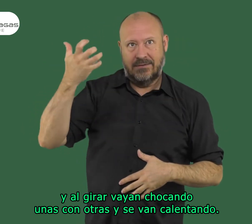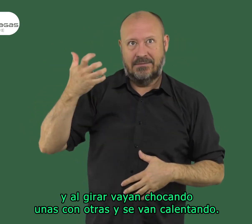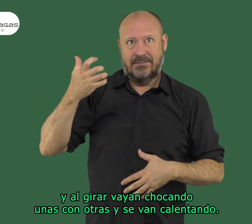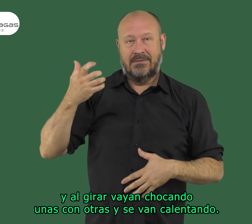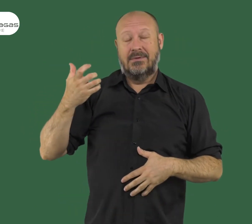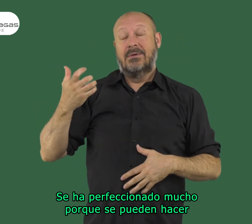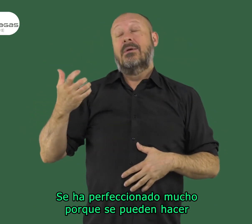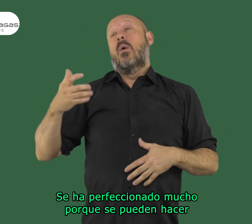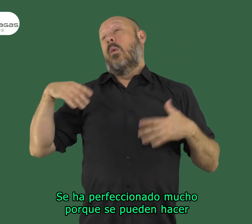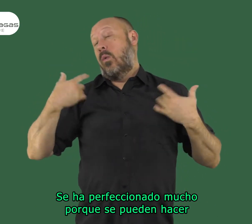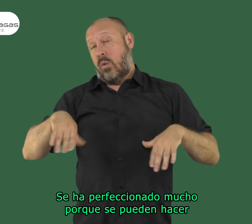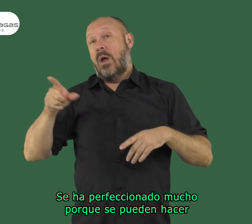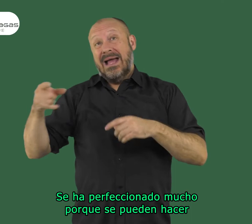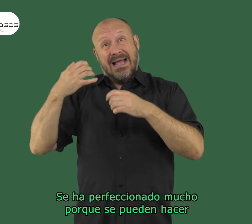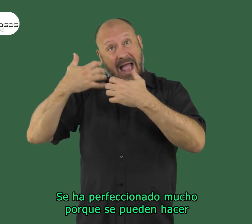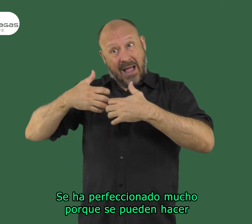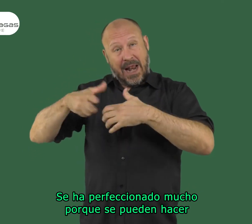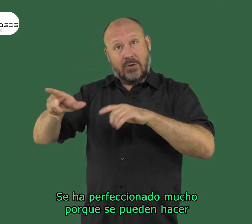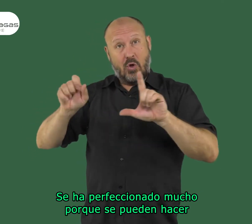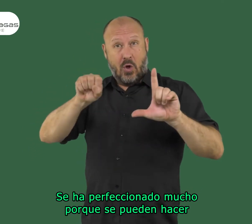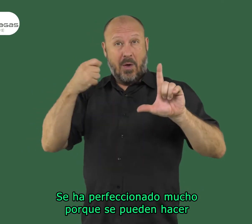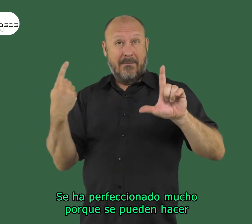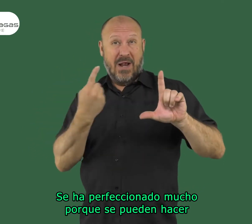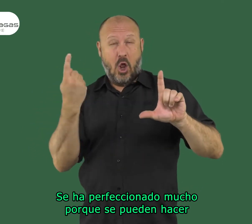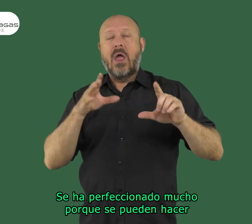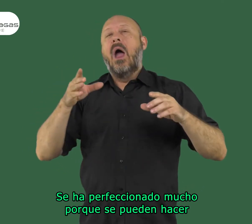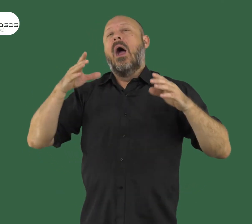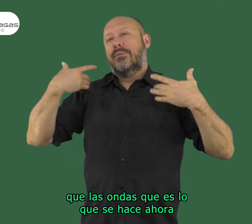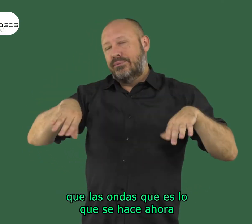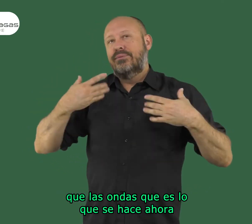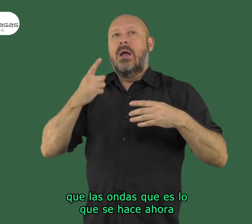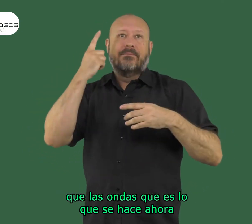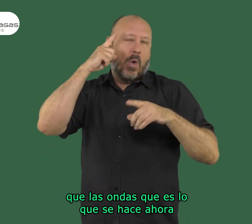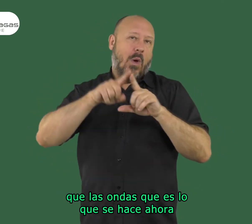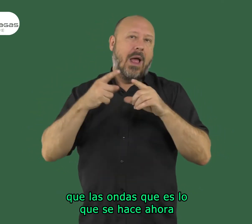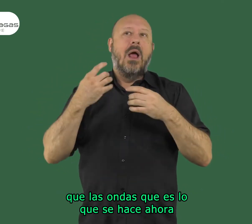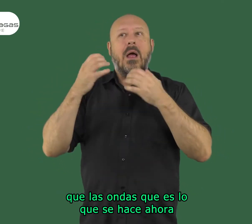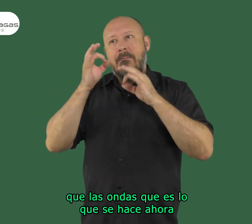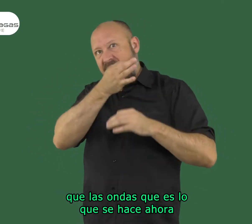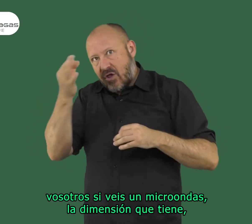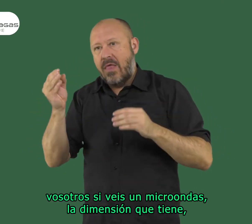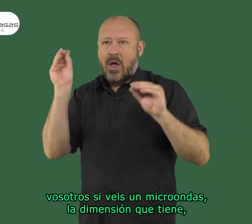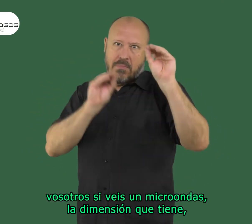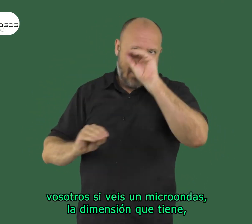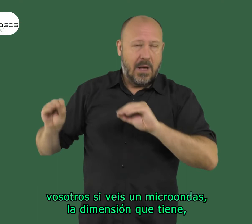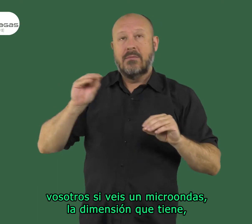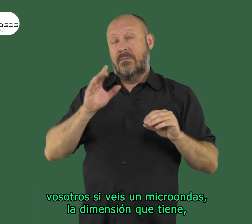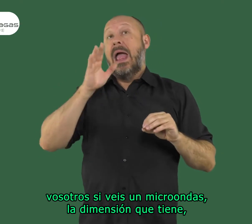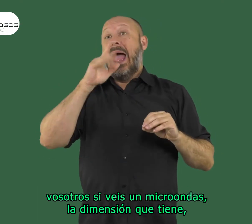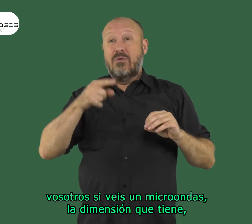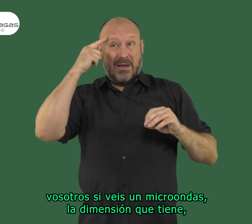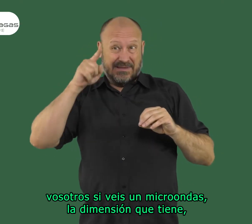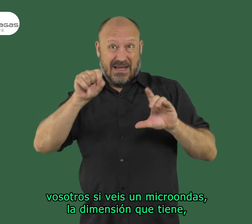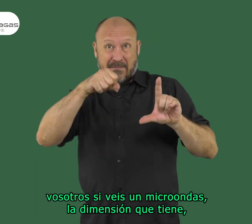van calentando. Se ha perfeccionado mucho porque se pueden hacer que las ondas, que es lo que se hace ahora, vosotros si veis un